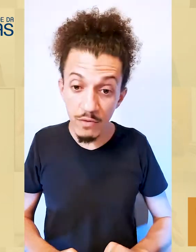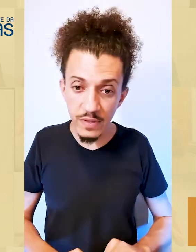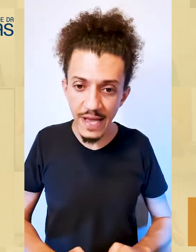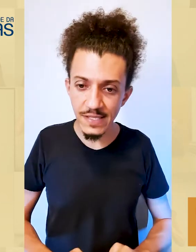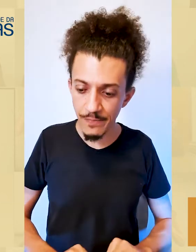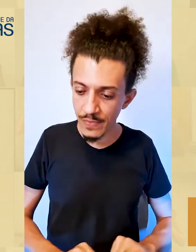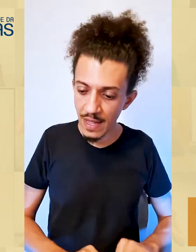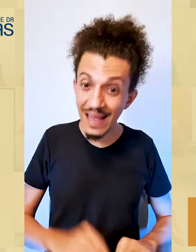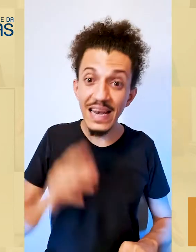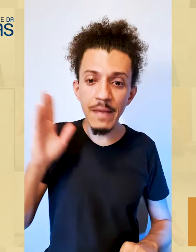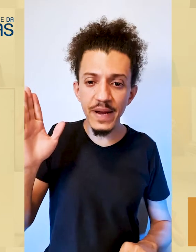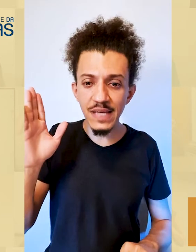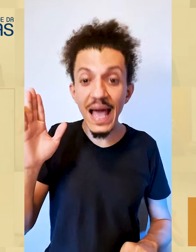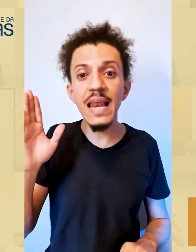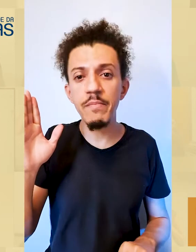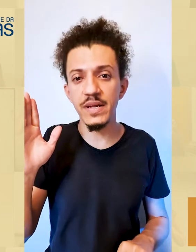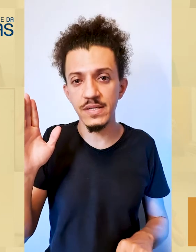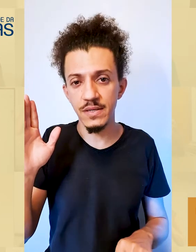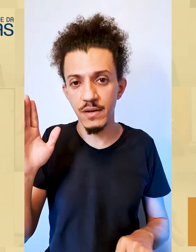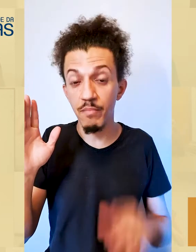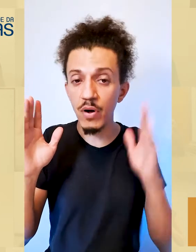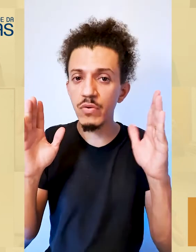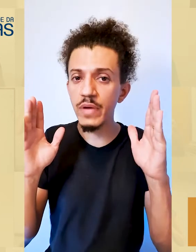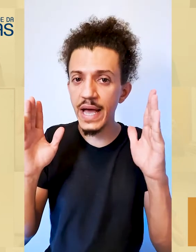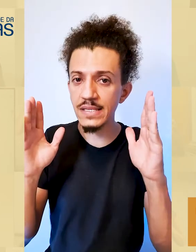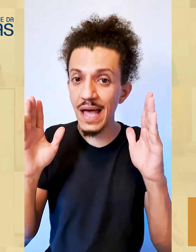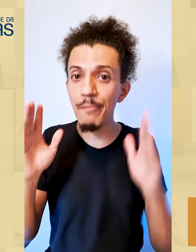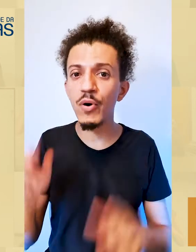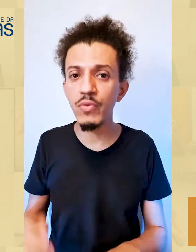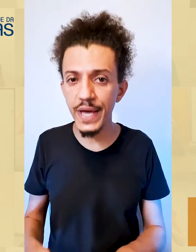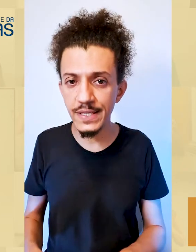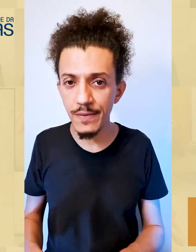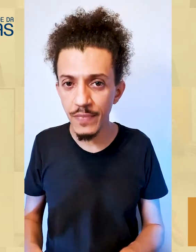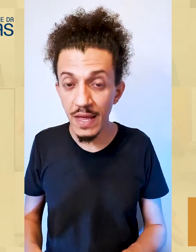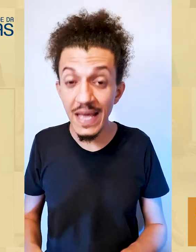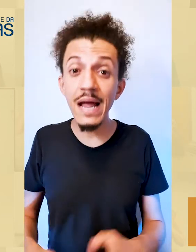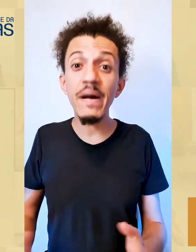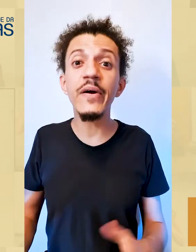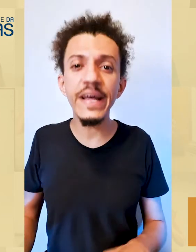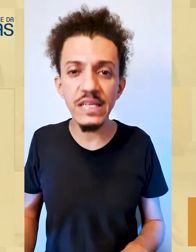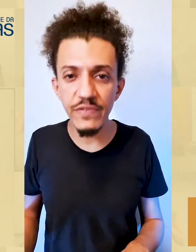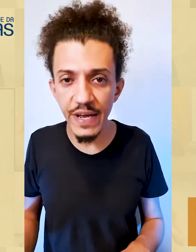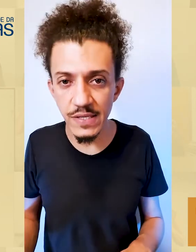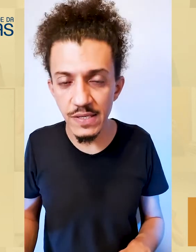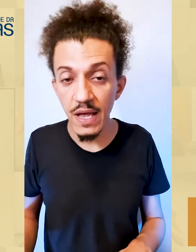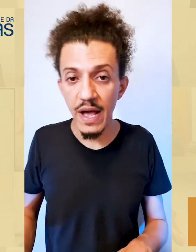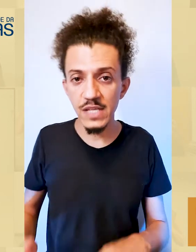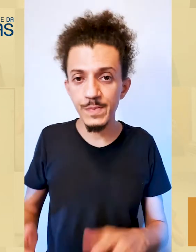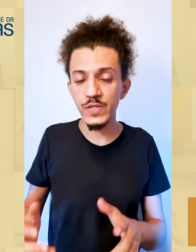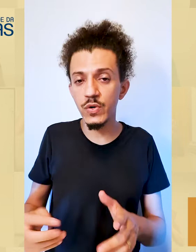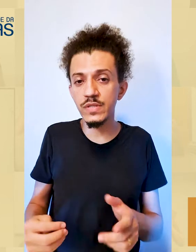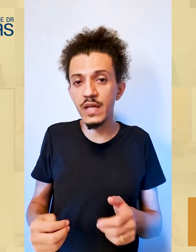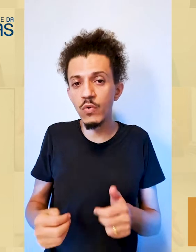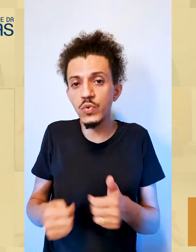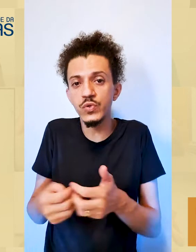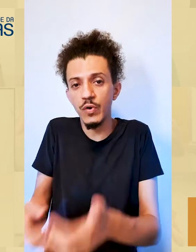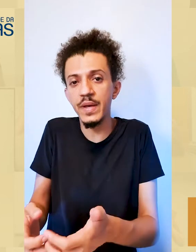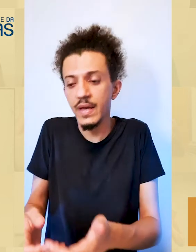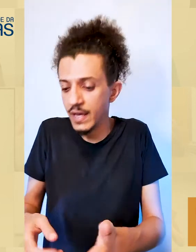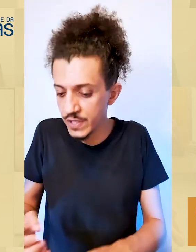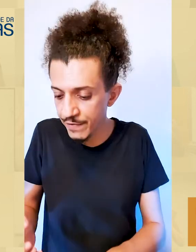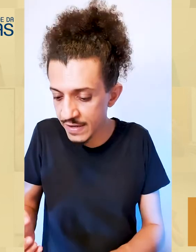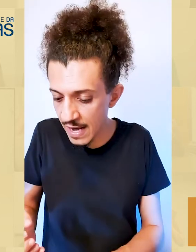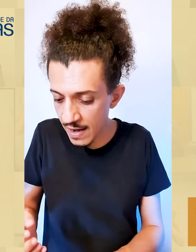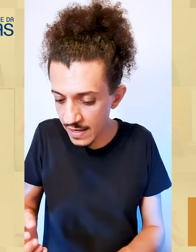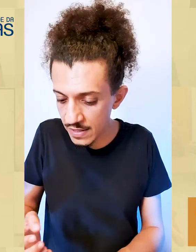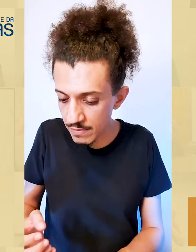que acontece? Libras é Libras, português é português. E na maioria das vezes, as pessoas têm o costume